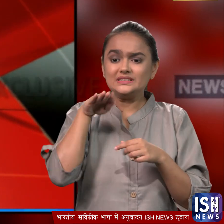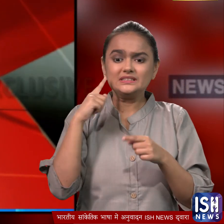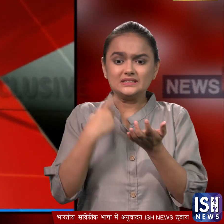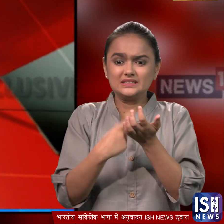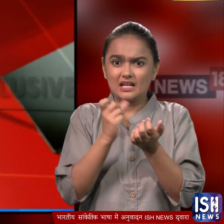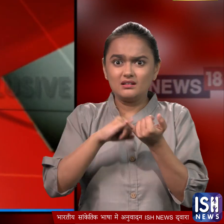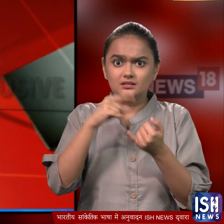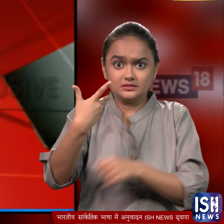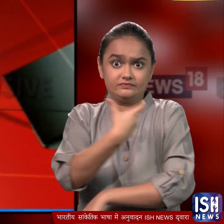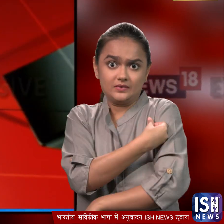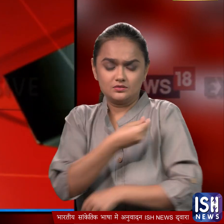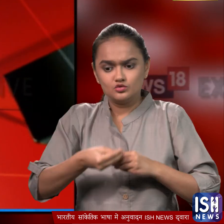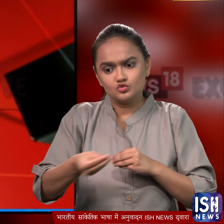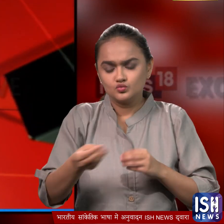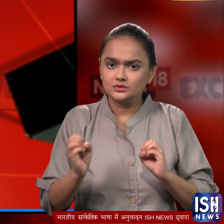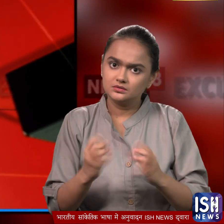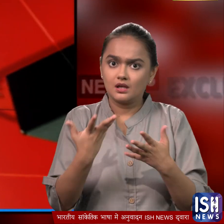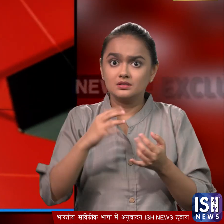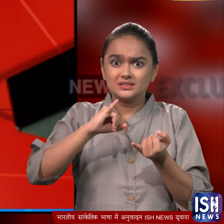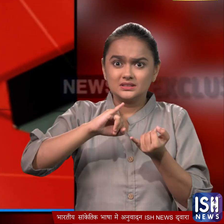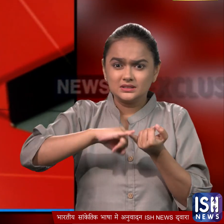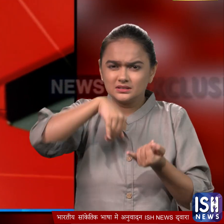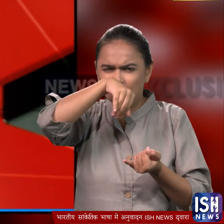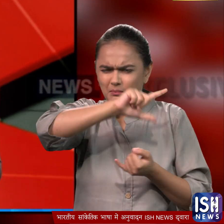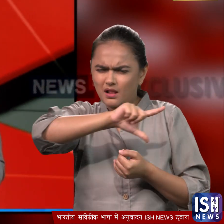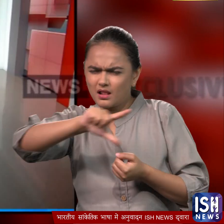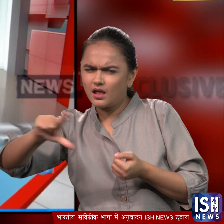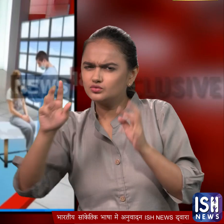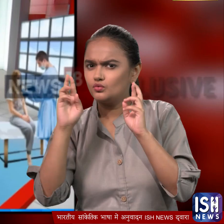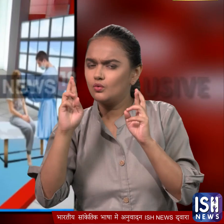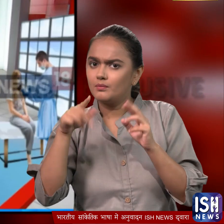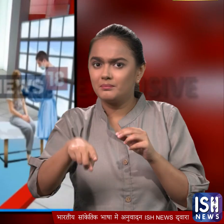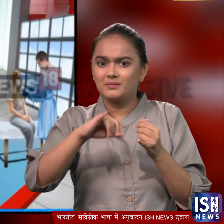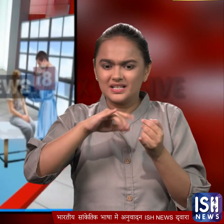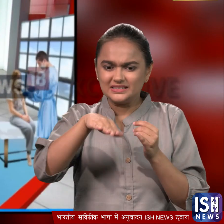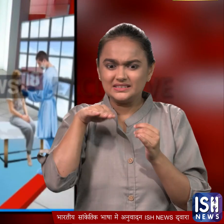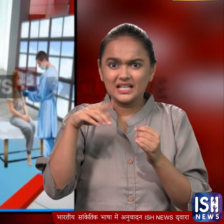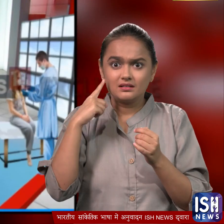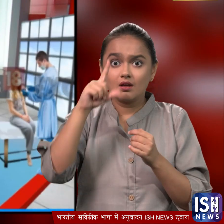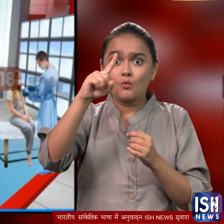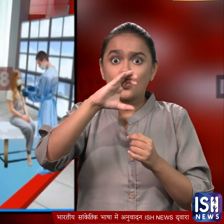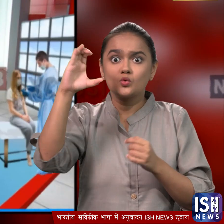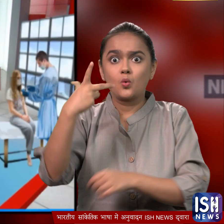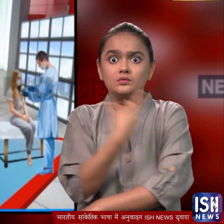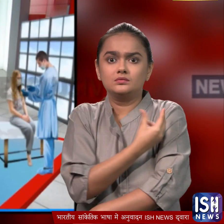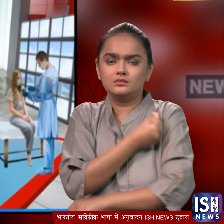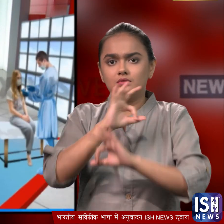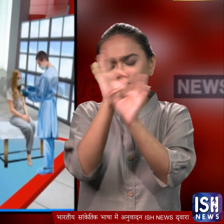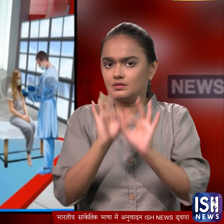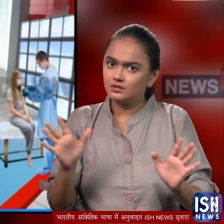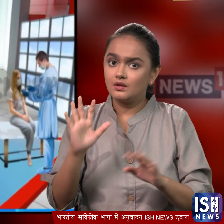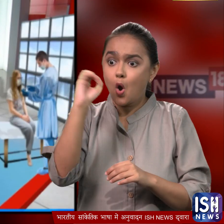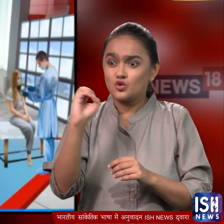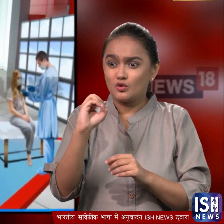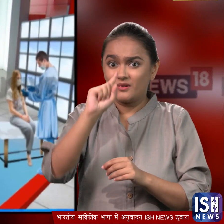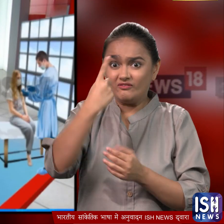कैडिला कंपनी की वैक्सीन तैयार हो जाएगी। न्यूज़ 18 के रवि सिंह की रिपोर्ट है कि सितंबर के आखिर तक बच्चों के लिए जायडस कैडिला वैक्सीन की 1 करोड़ डोज